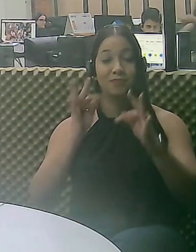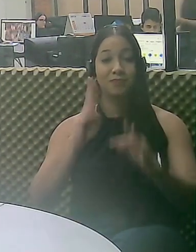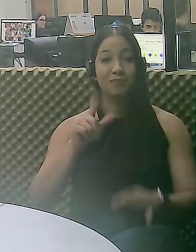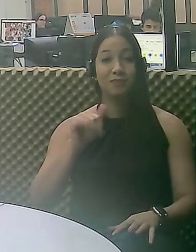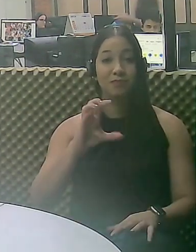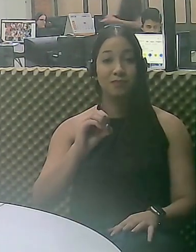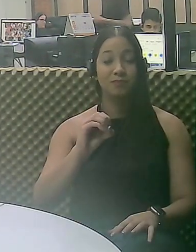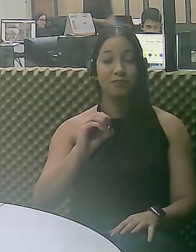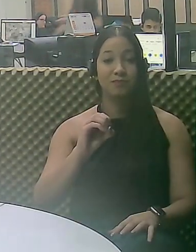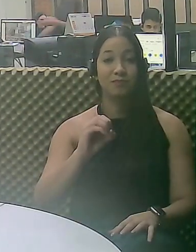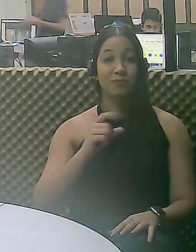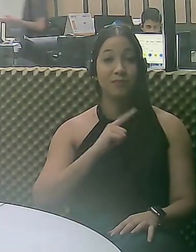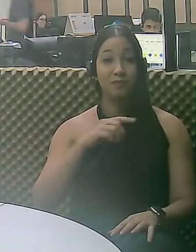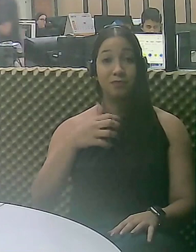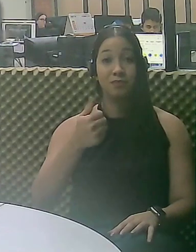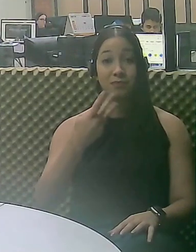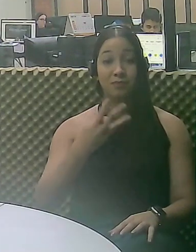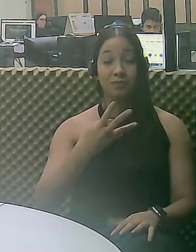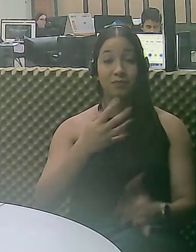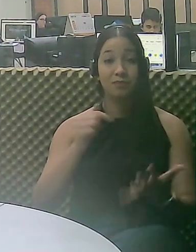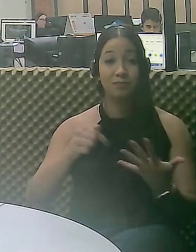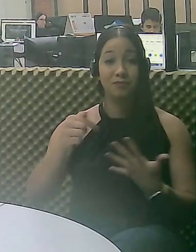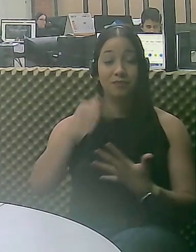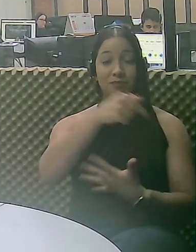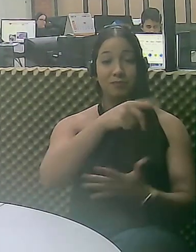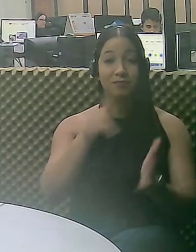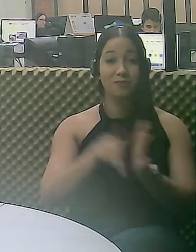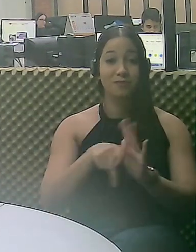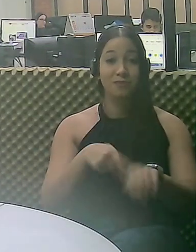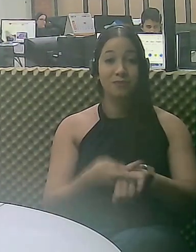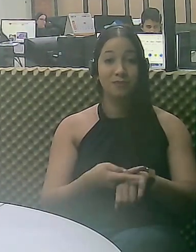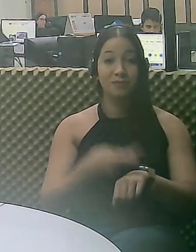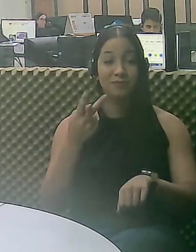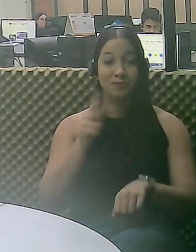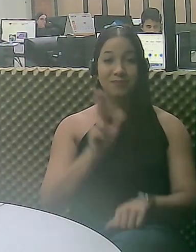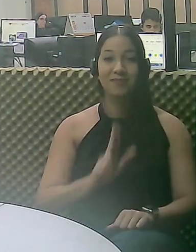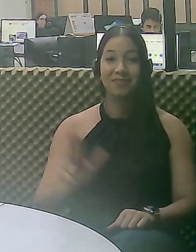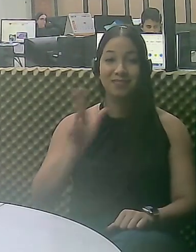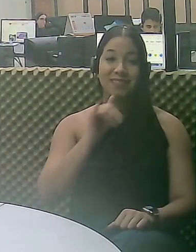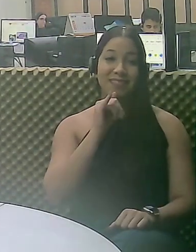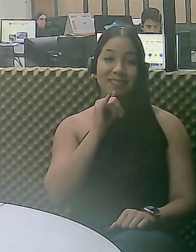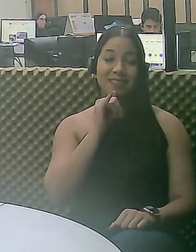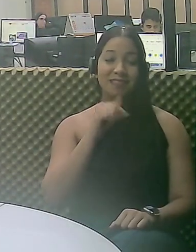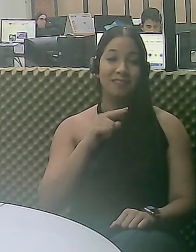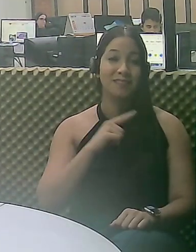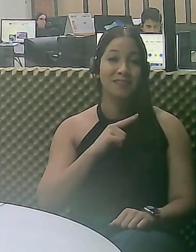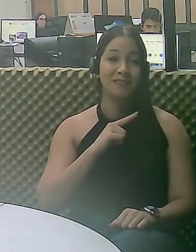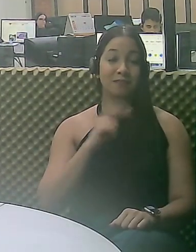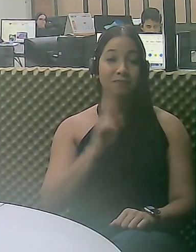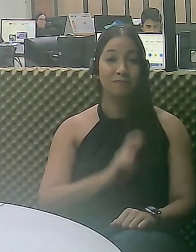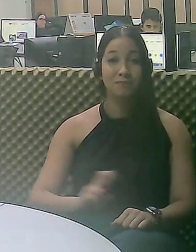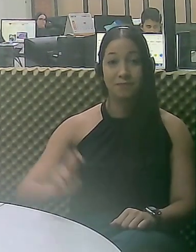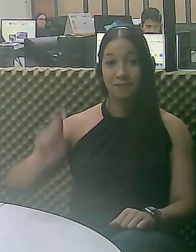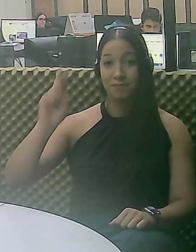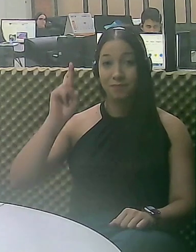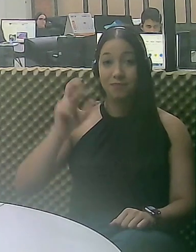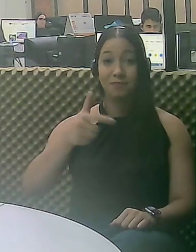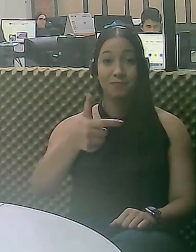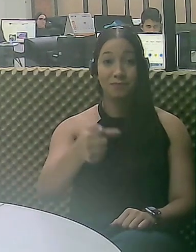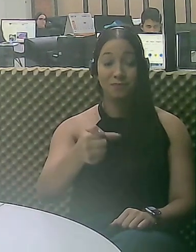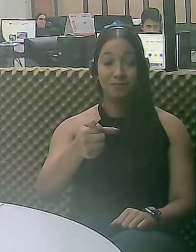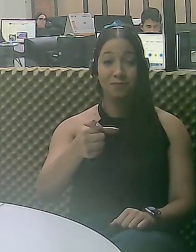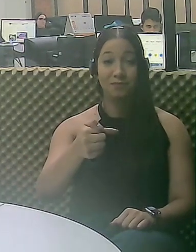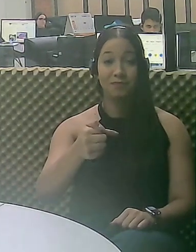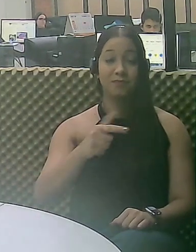Blanco. São 14 categorias que compõem a premiação. Uberlândia, por exemplo, conta com representantes em 7